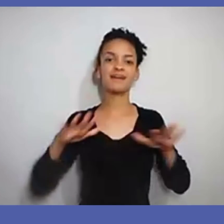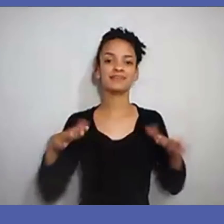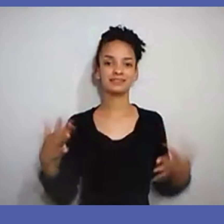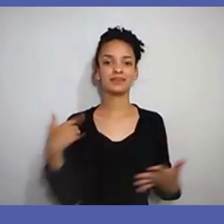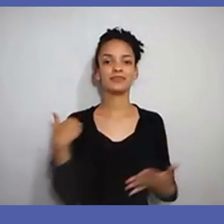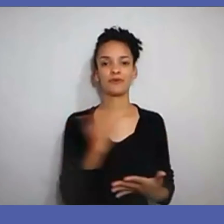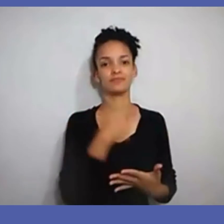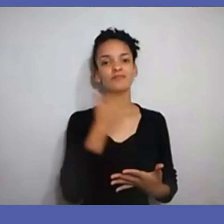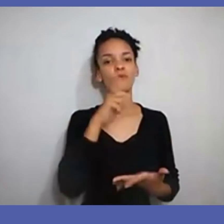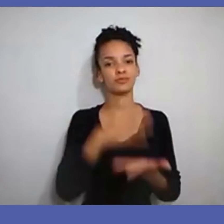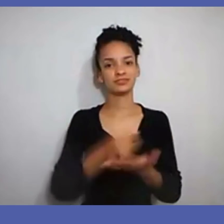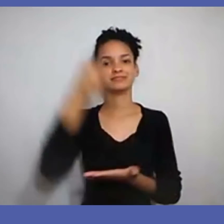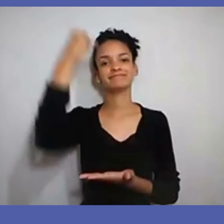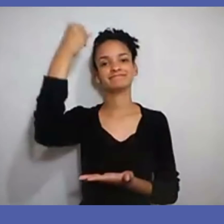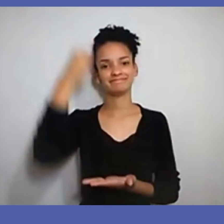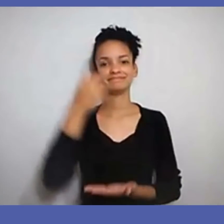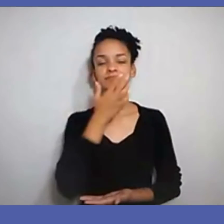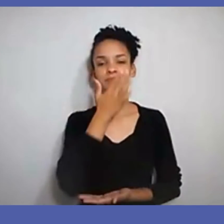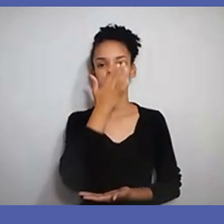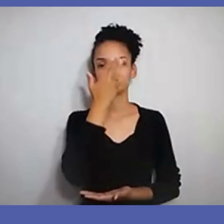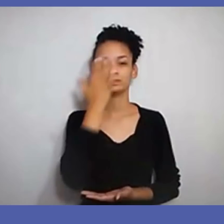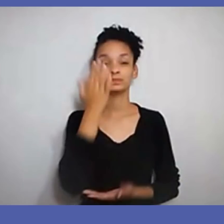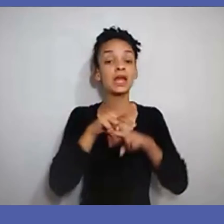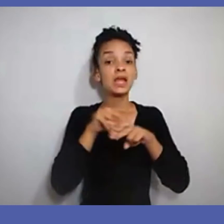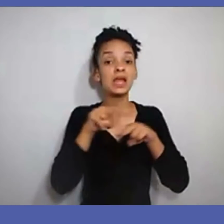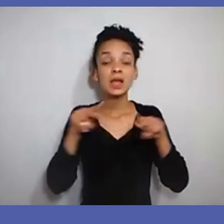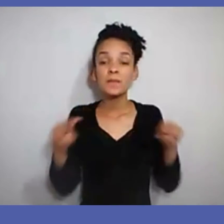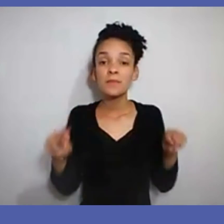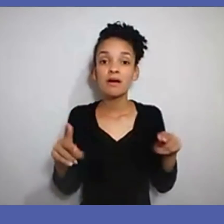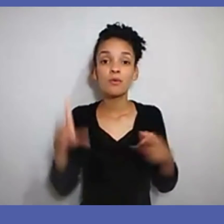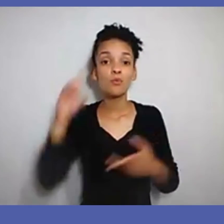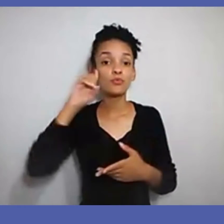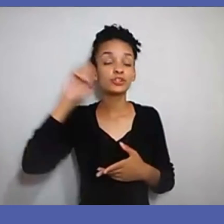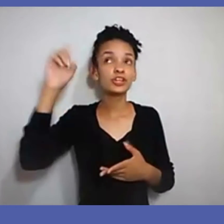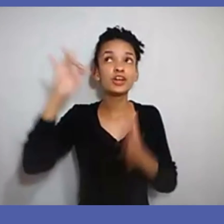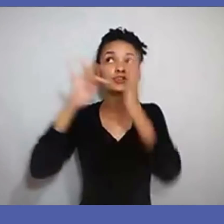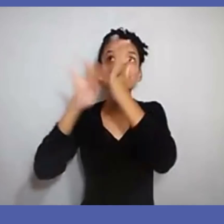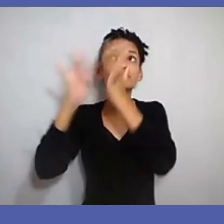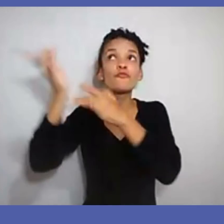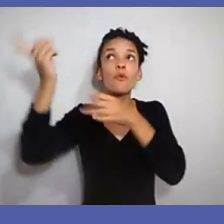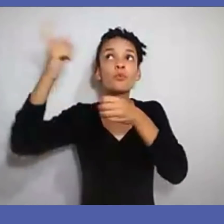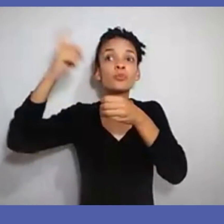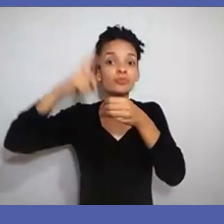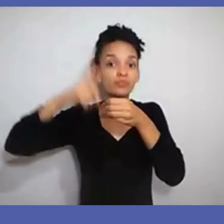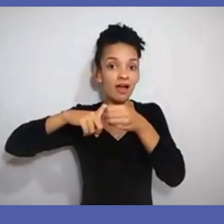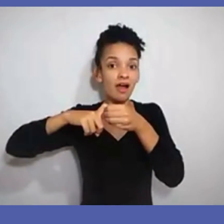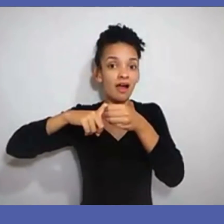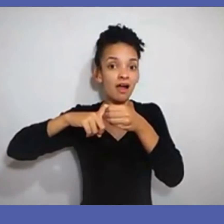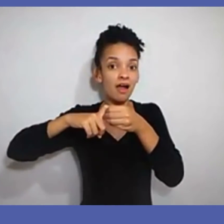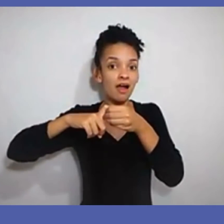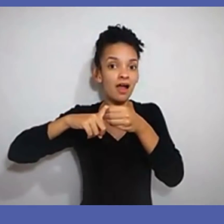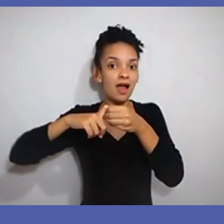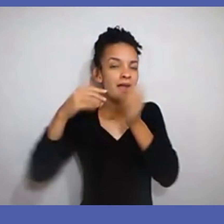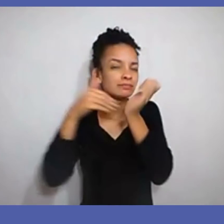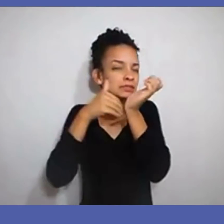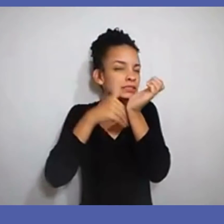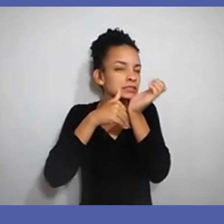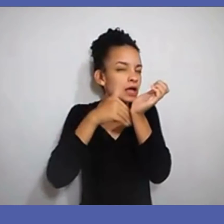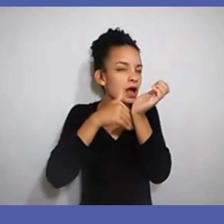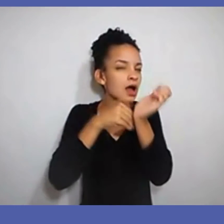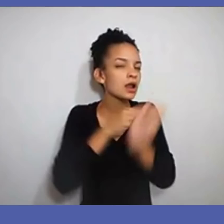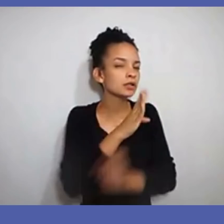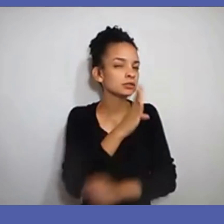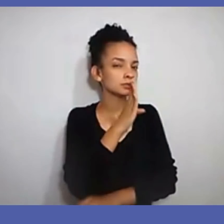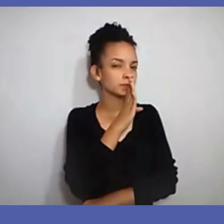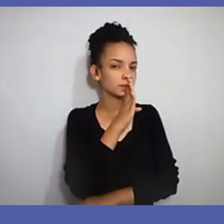arrebatados. Irmãos, o dia do Senhor é guardado em silêncio. 1